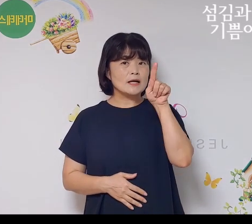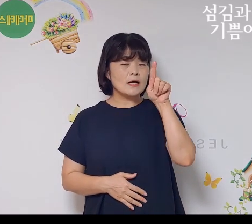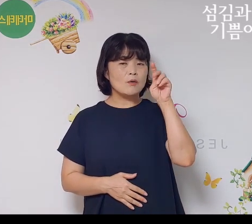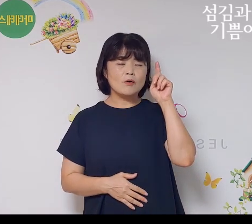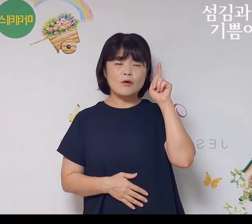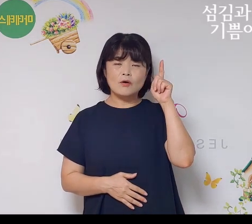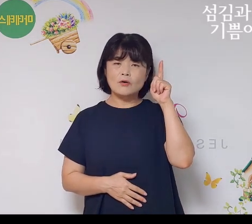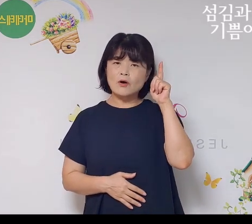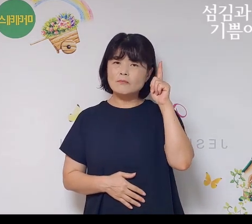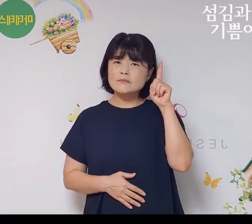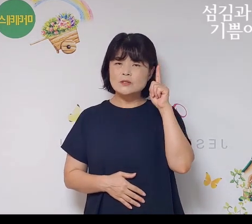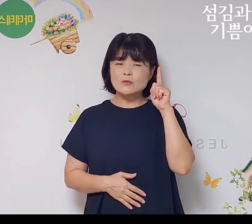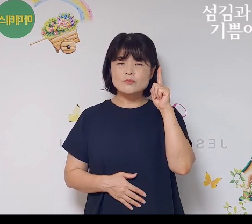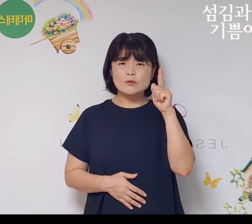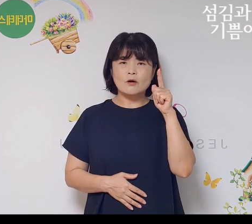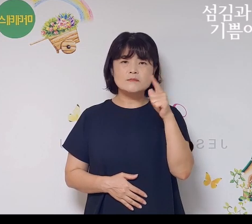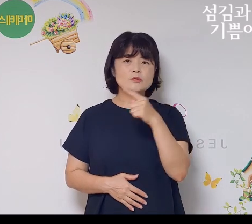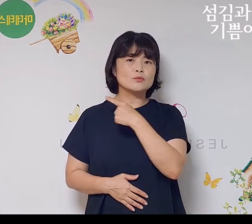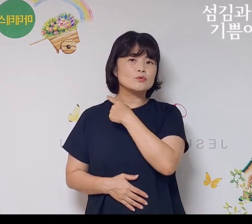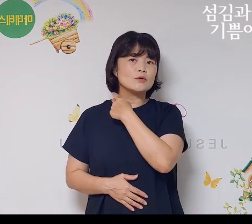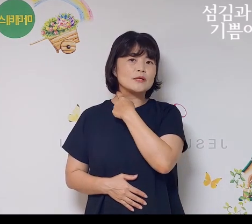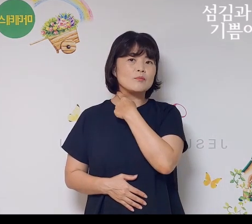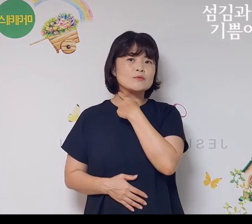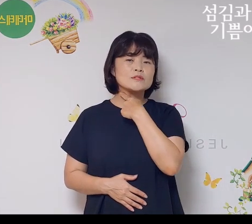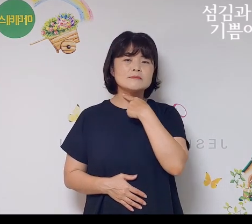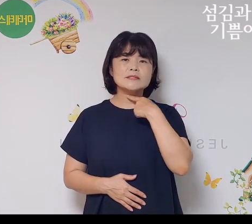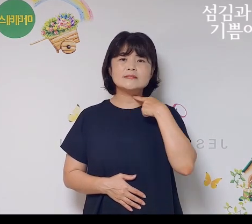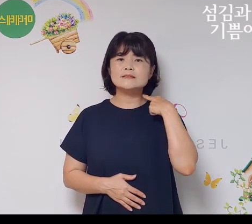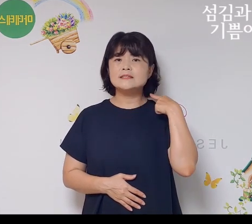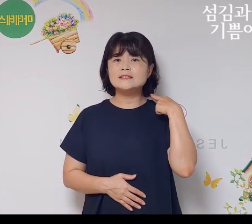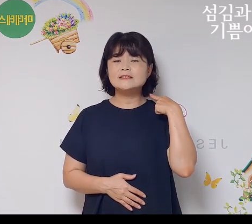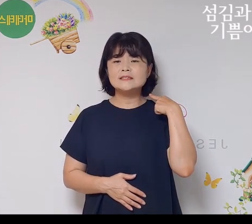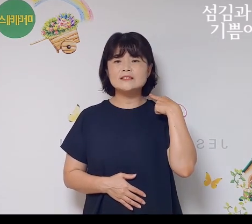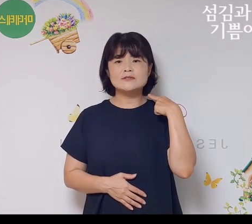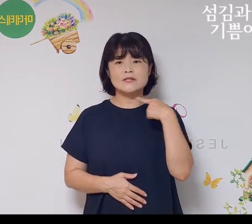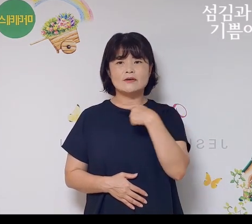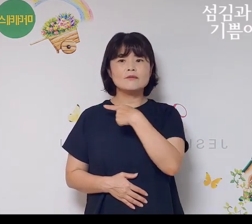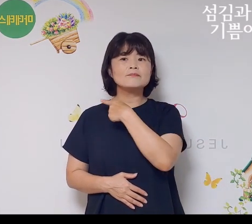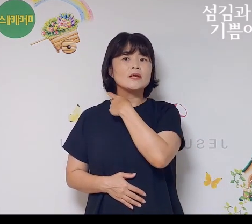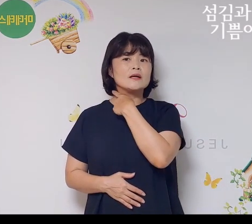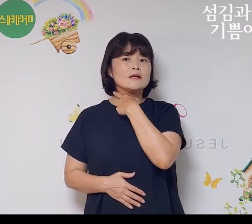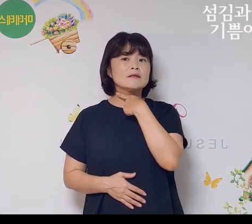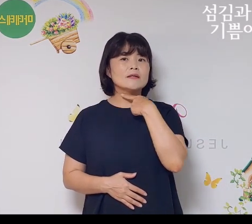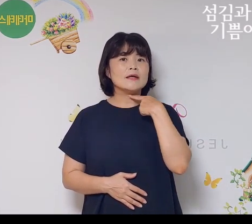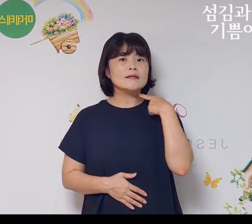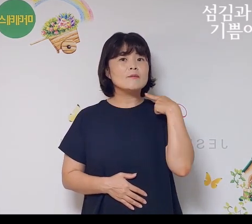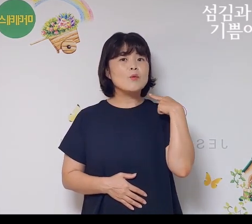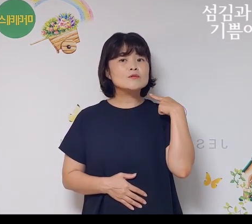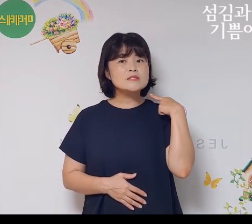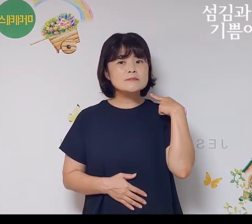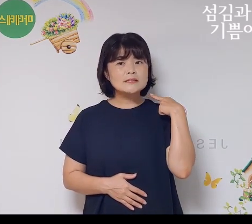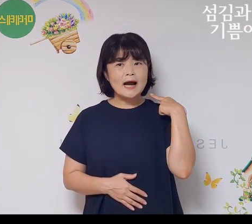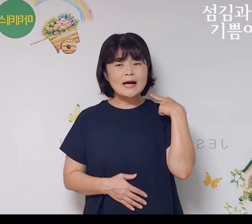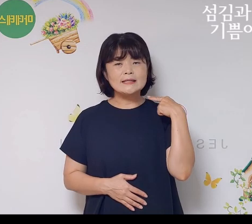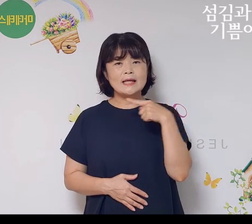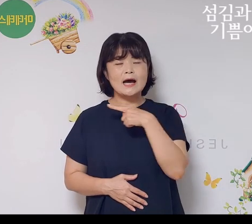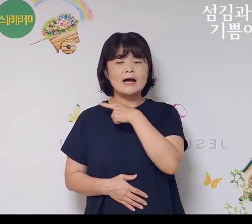약간 오른손 검지손으로 이렇게 목숨을 그는 것처럼 이렇게 내 목숨을 다한다